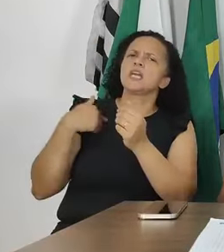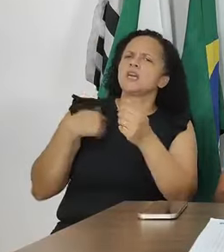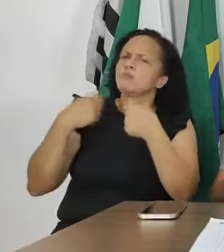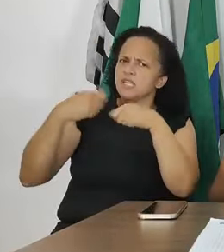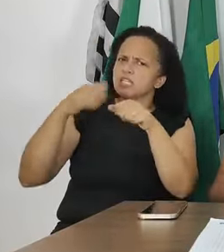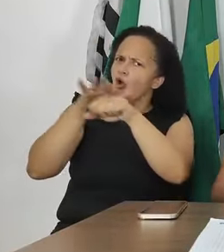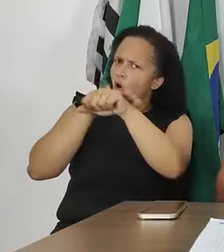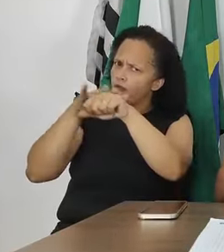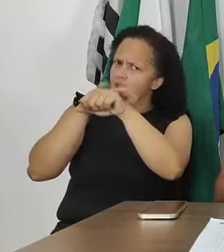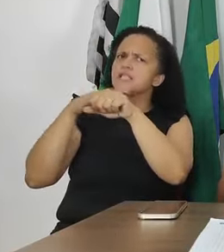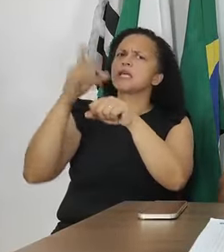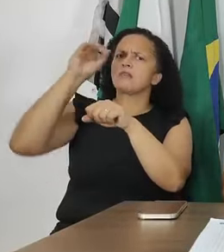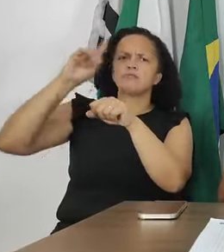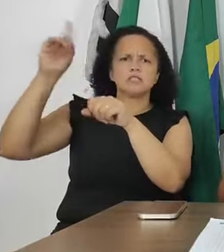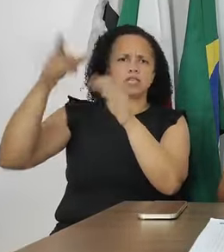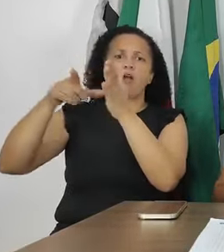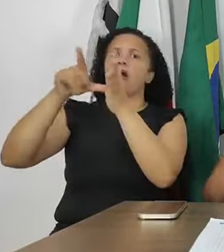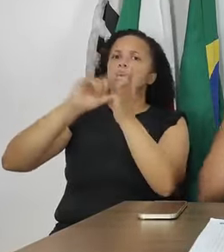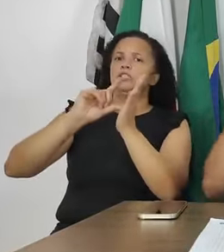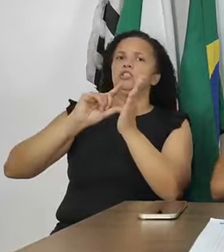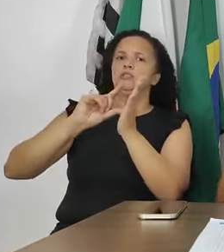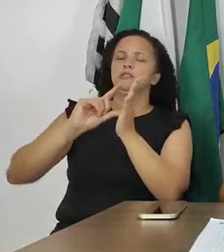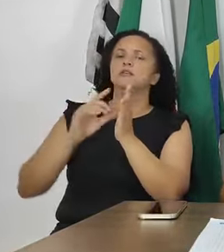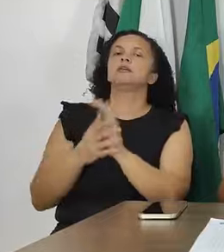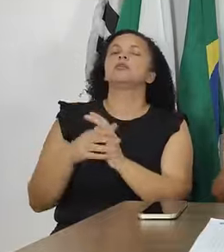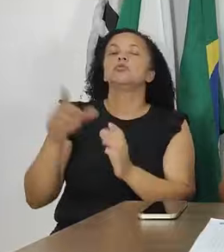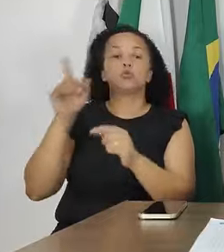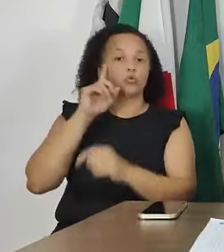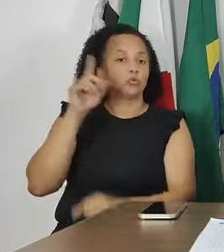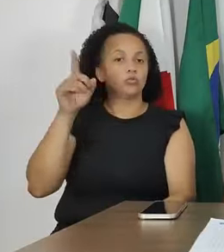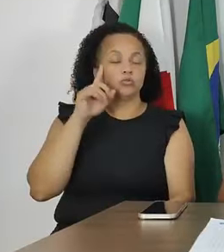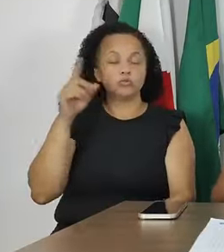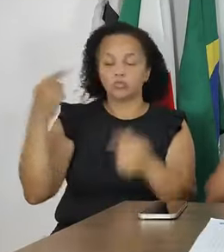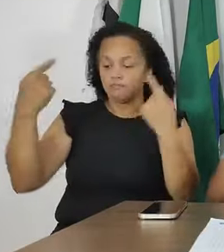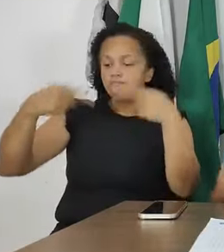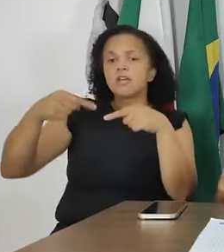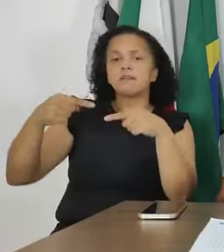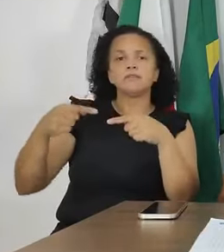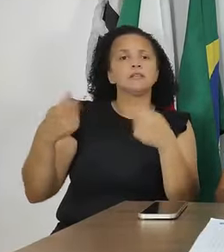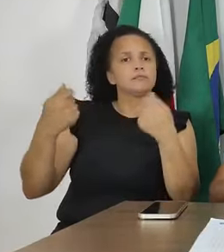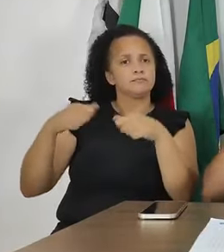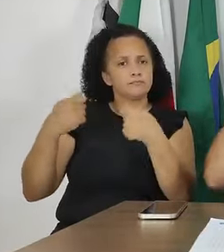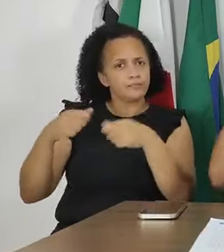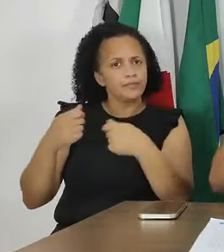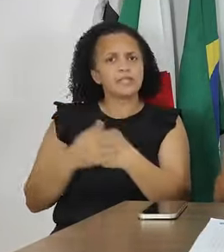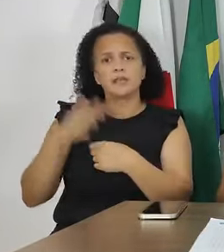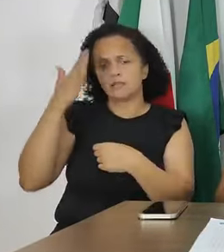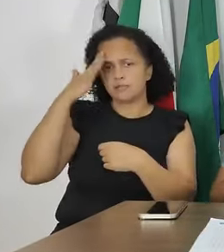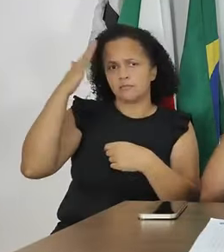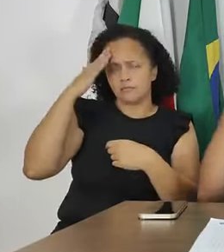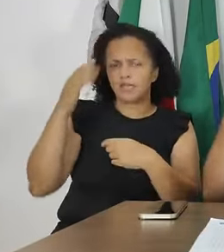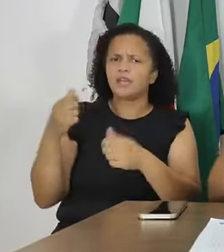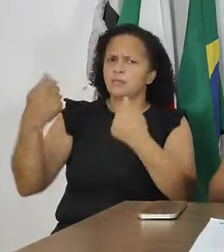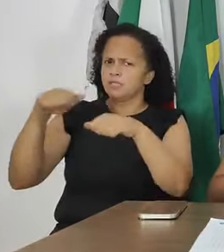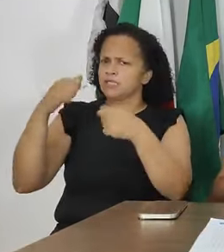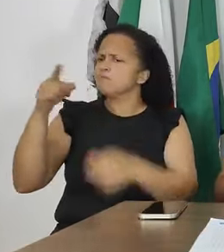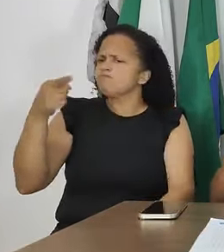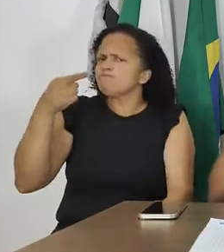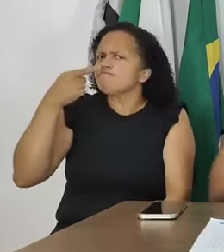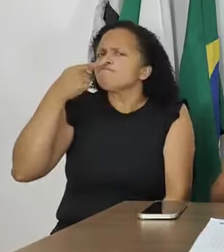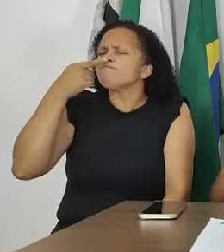sendo desafiado todos os dias aqui na igreja, na célula, nos cultos. É desenvolver essa intimidade,